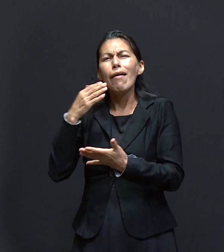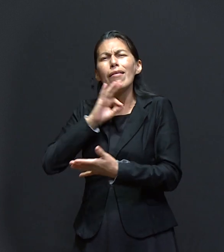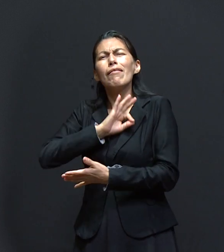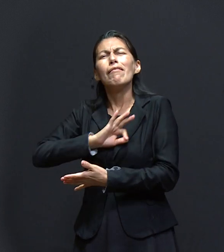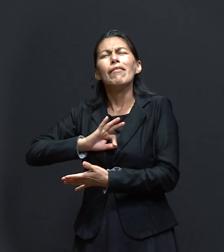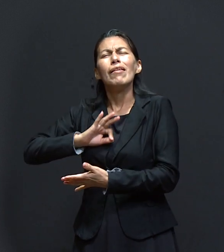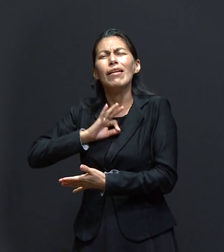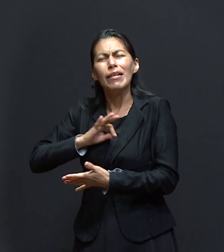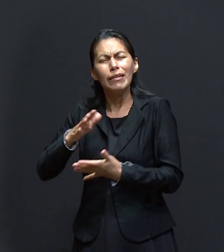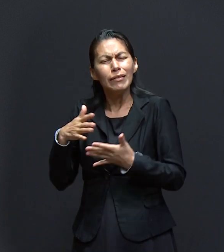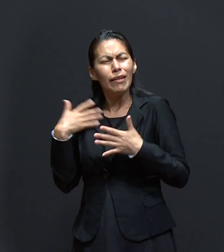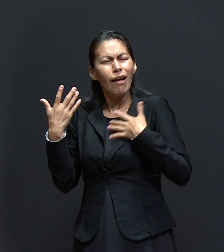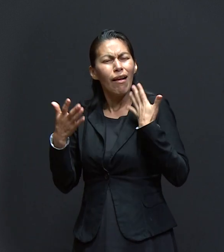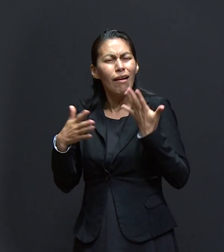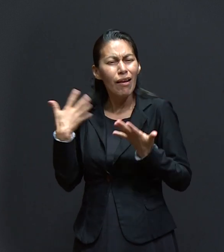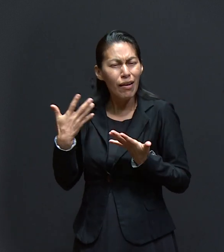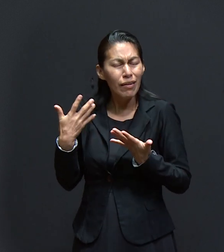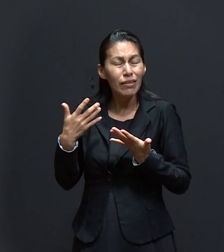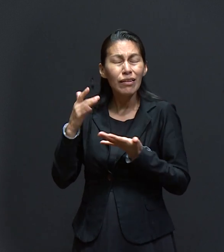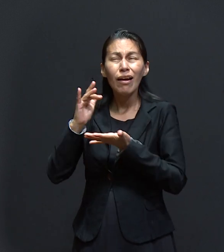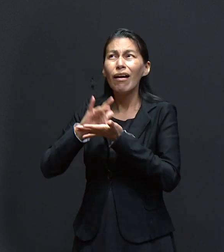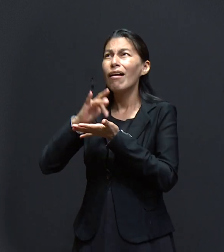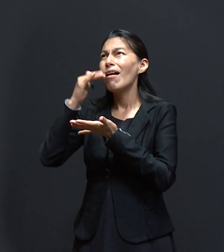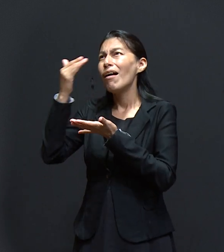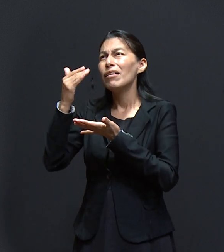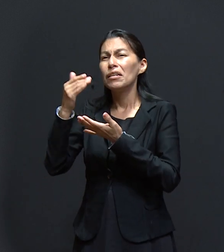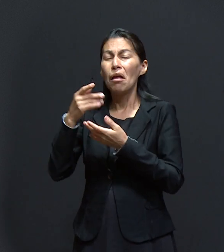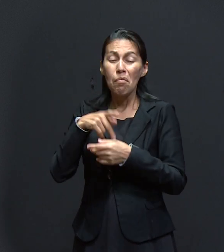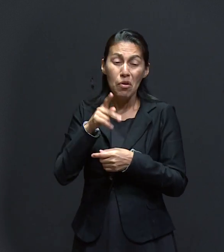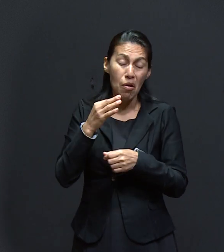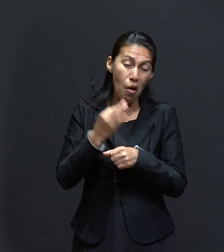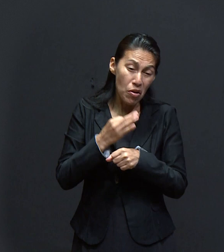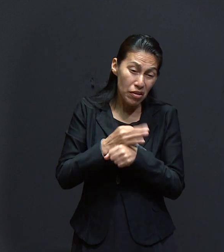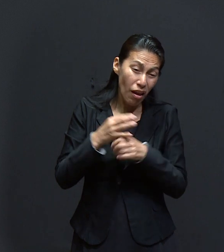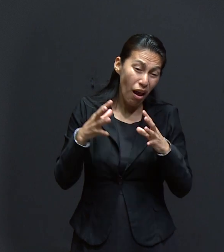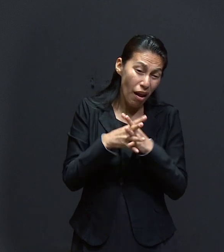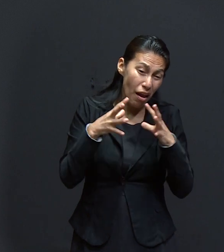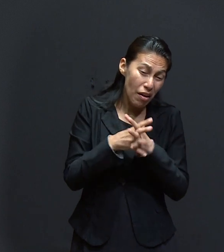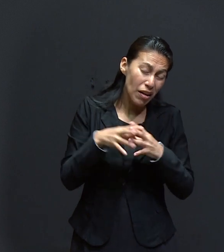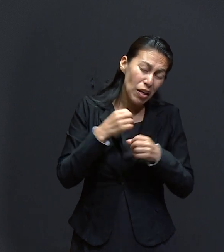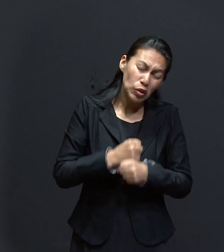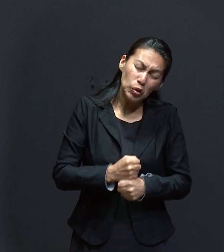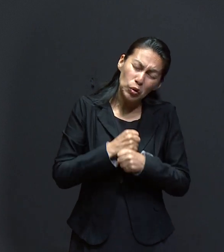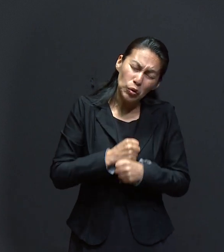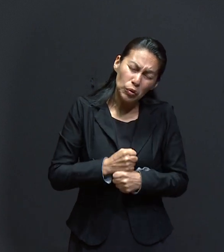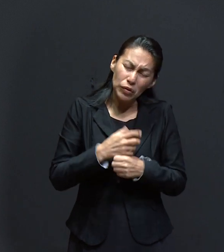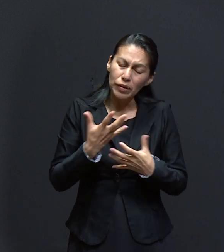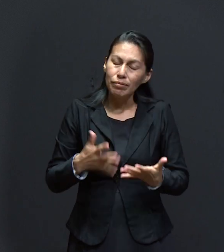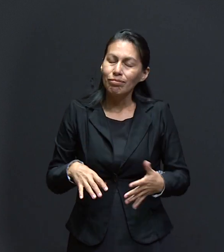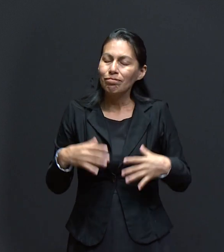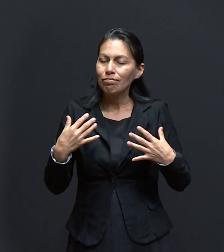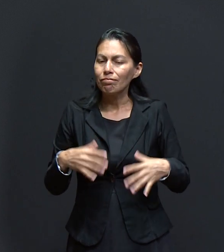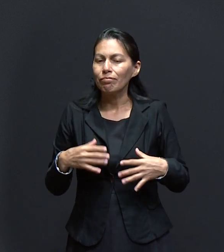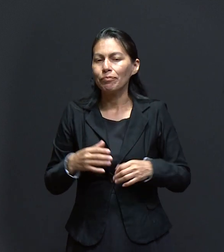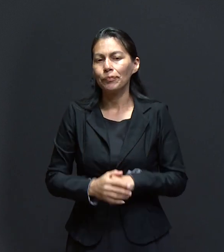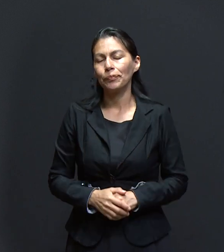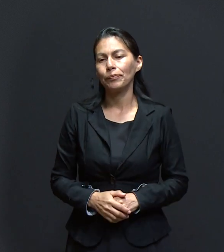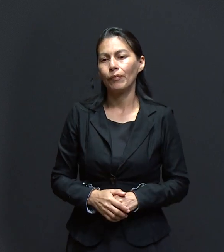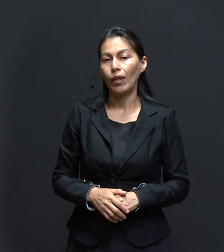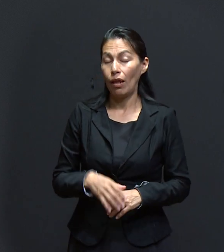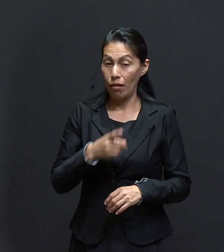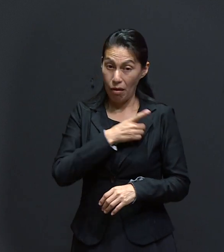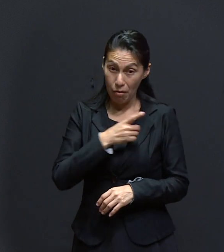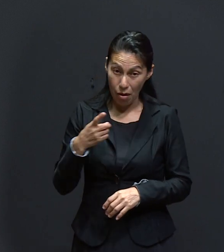dios nos da cuando perdemos debemos que aprender ser agradecidos y ver cosas extraordinarios que